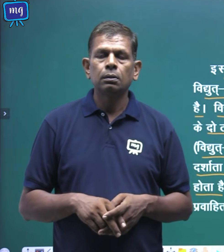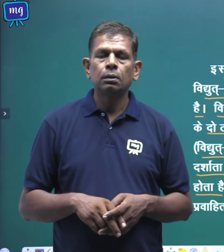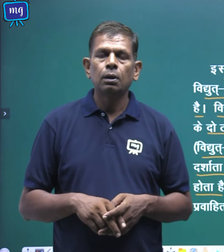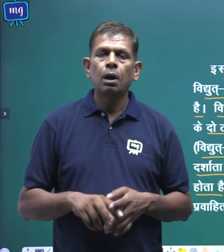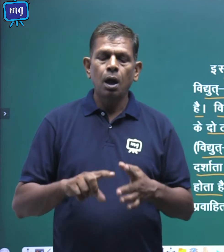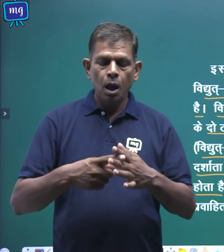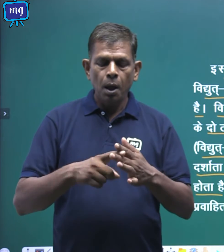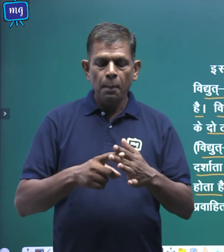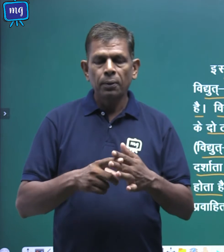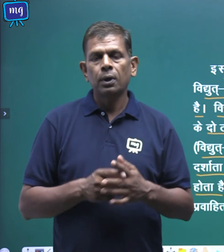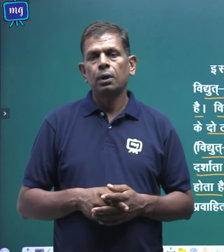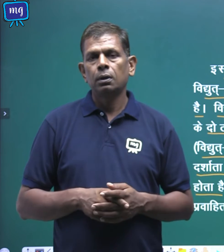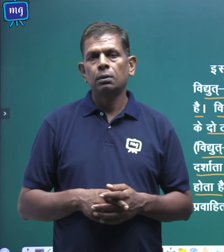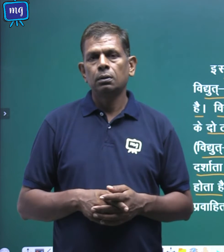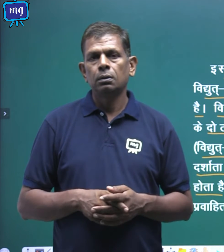विद्युत धारा